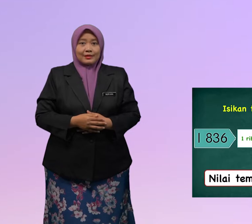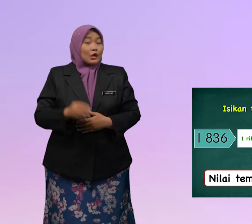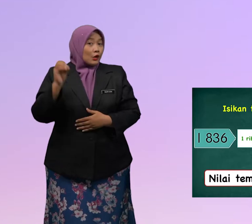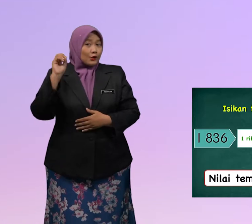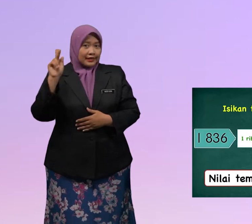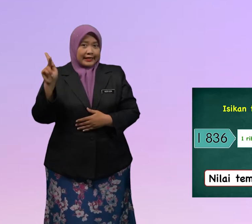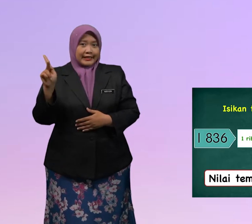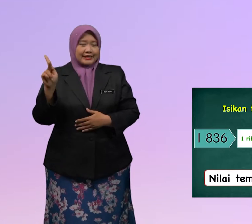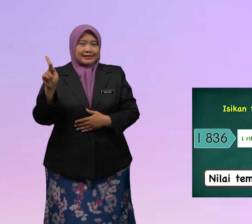Okey,